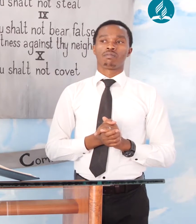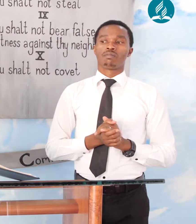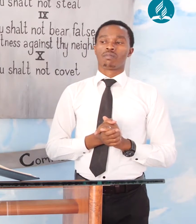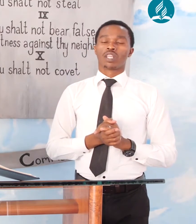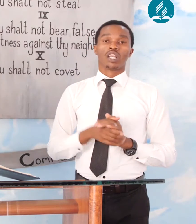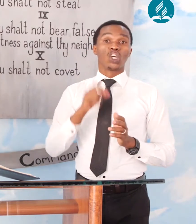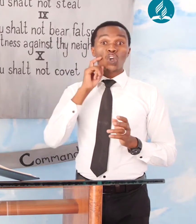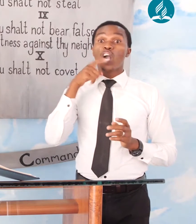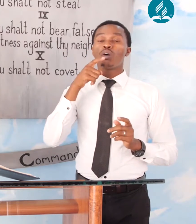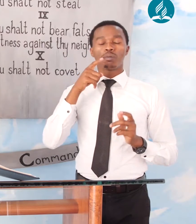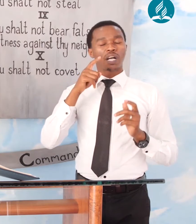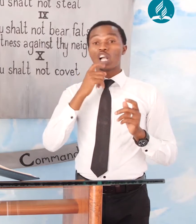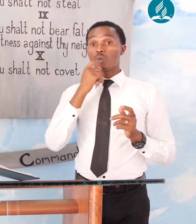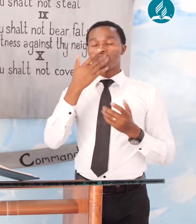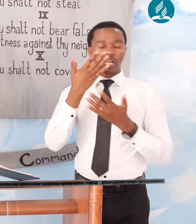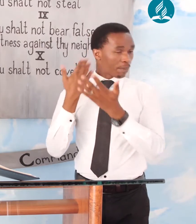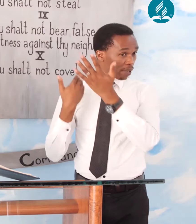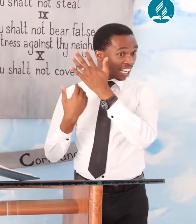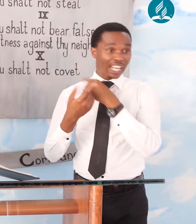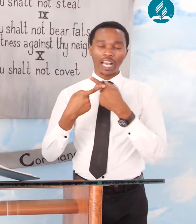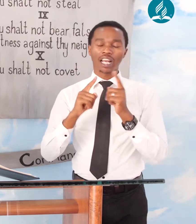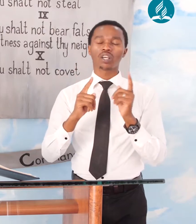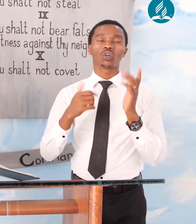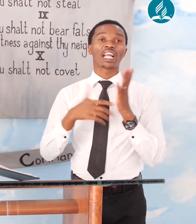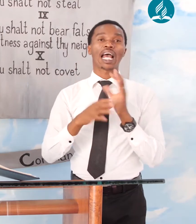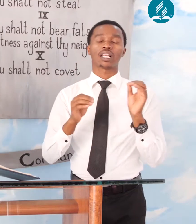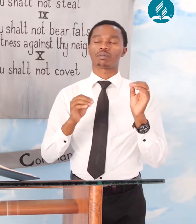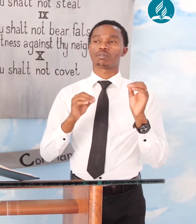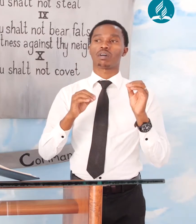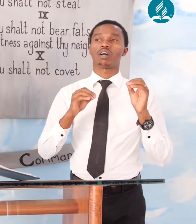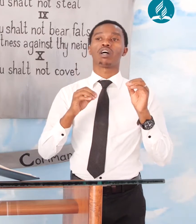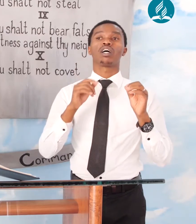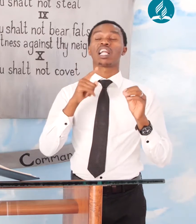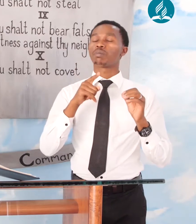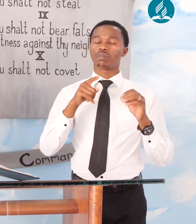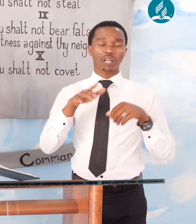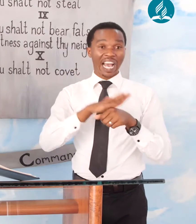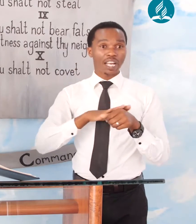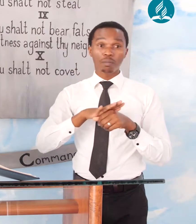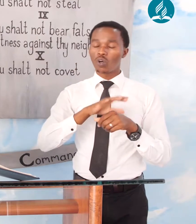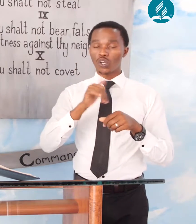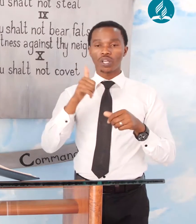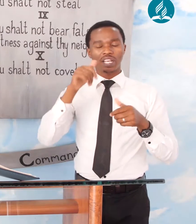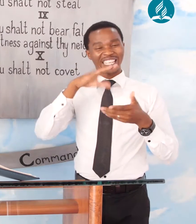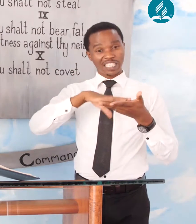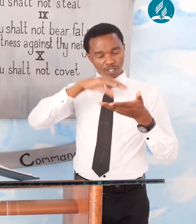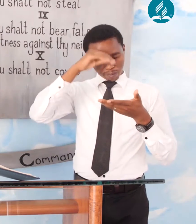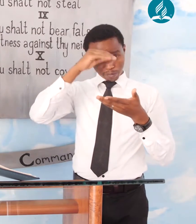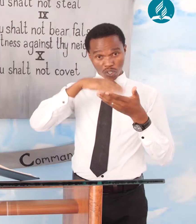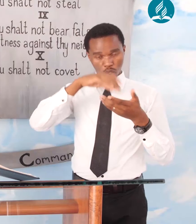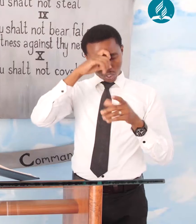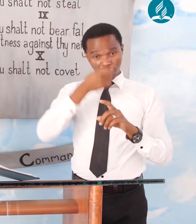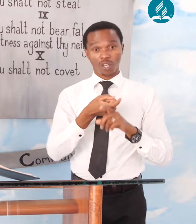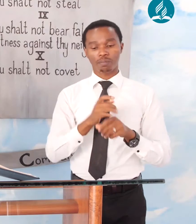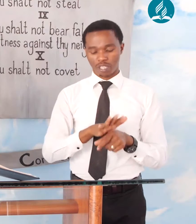twagomba kwa twabivuze mbere ariko nta kibazo uko yatangiye umurimo naryo harimo irindi somo ryihariye uko